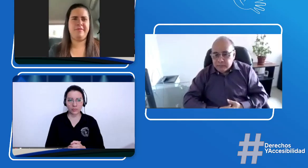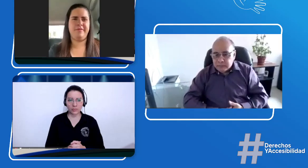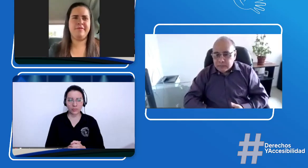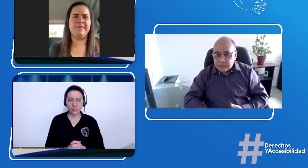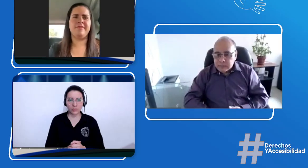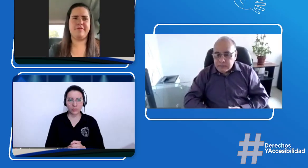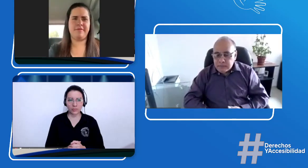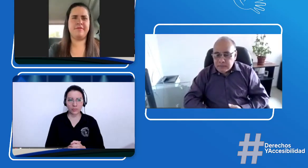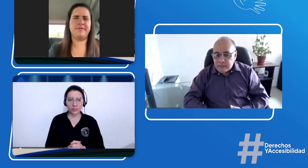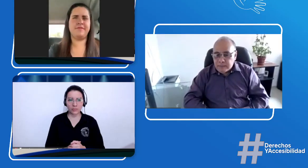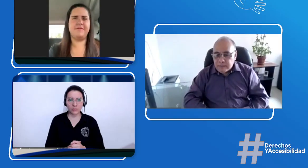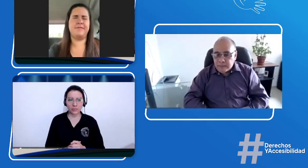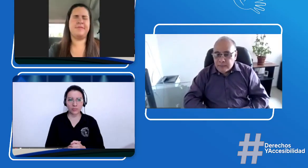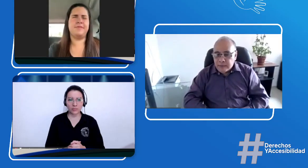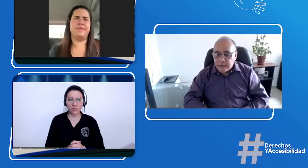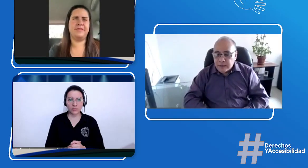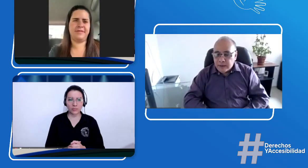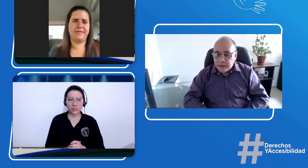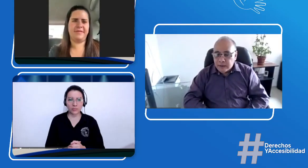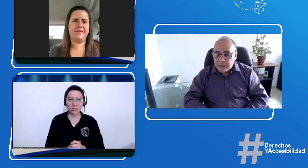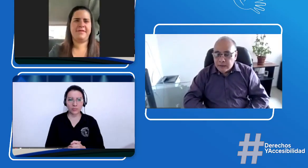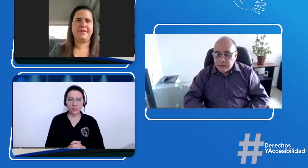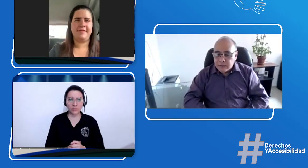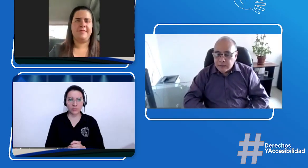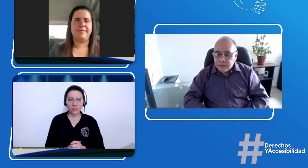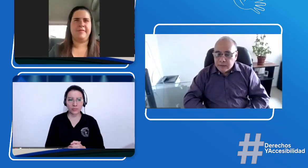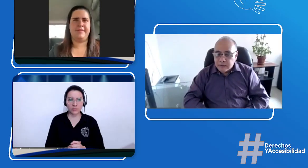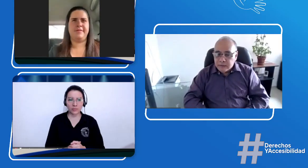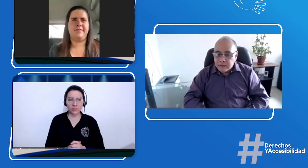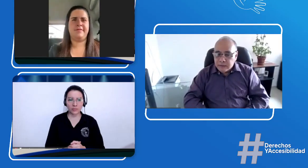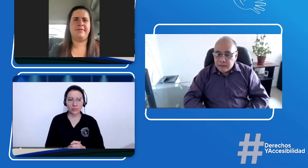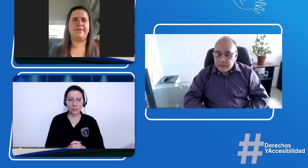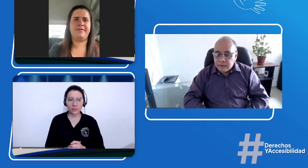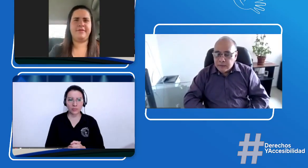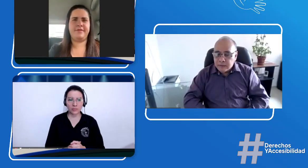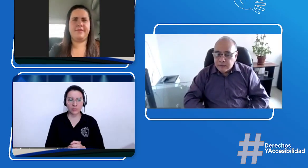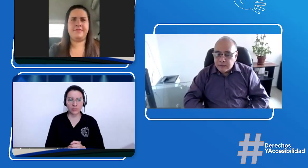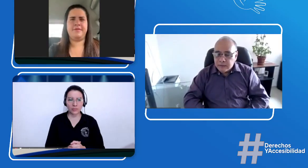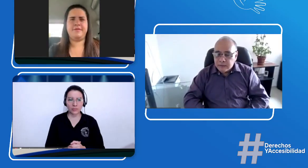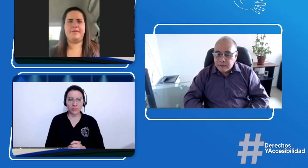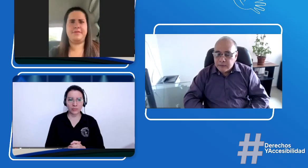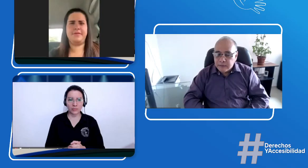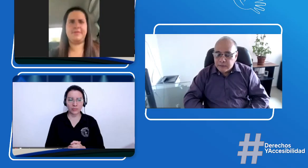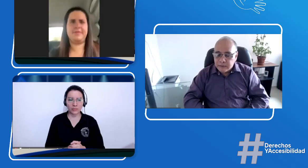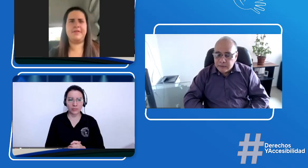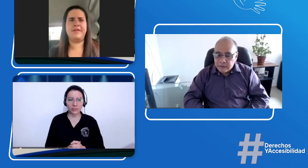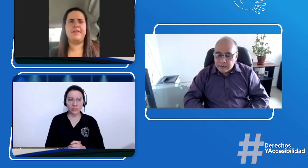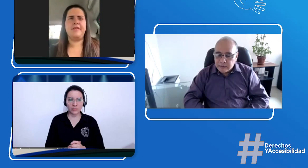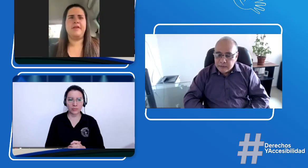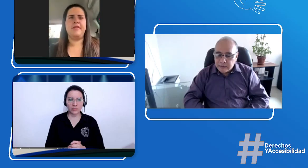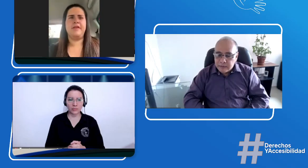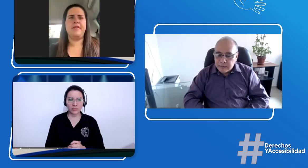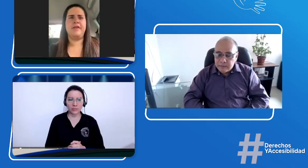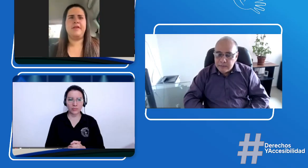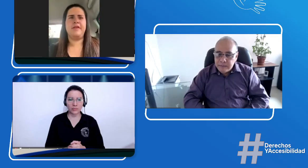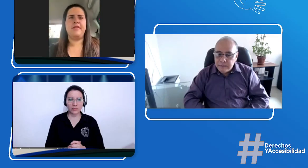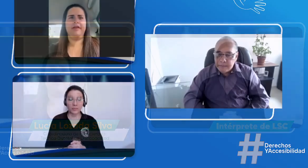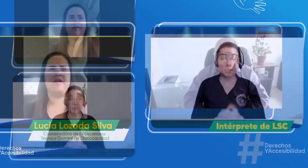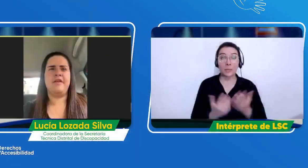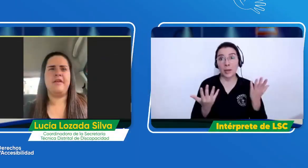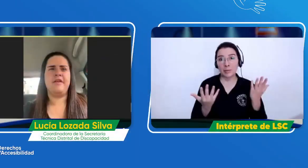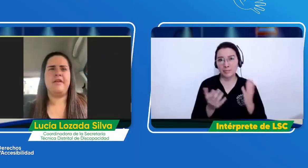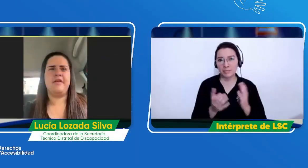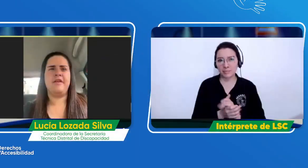Lucía, para que las personas sordas que están conectadas ahora nos puedan ver. Adelante. Bueno, primero